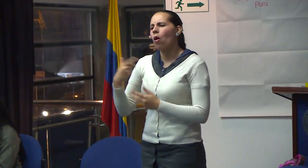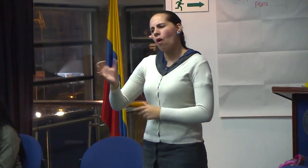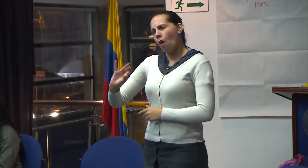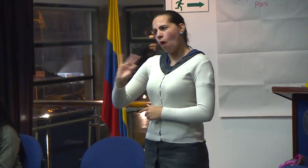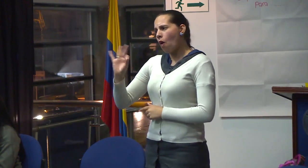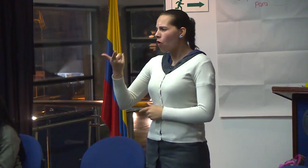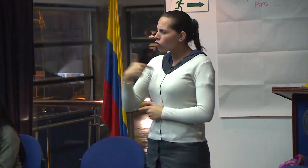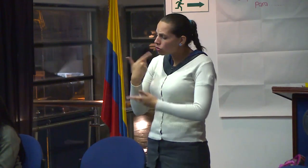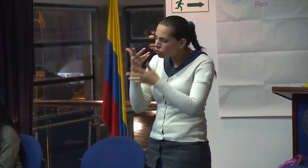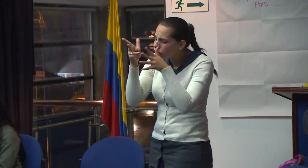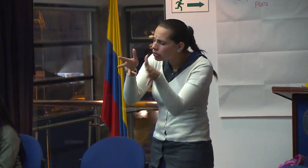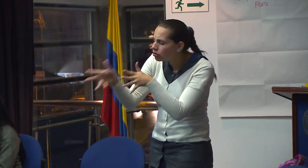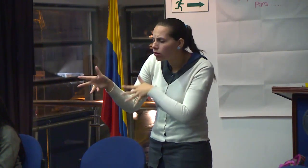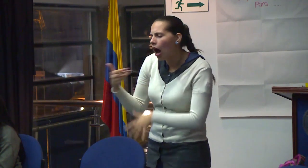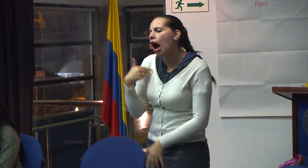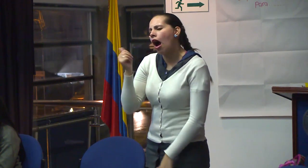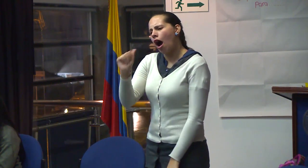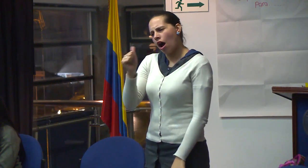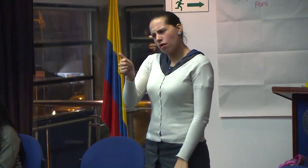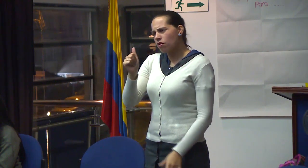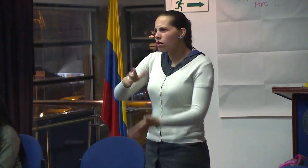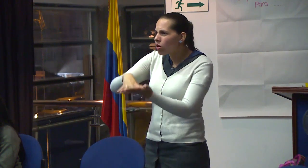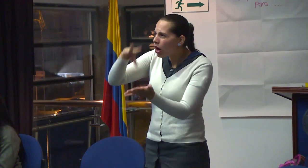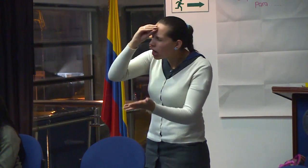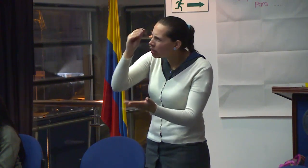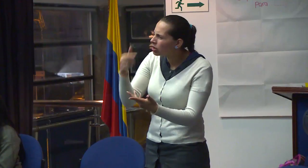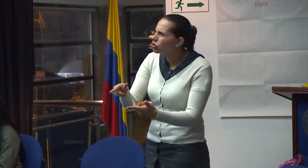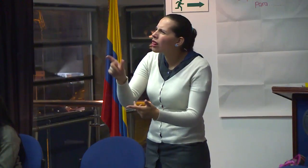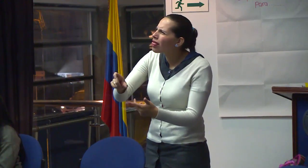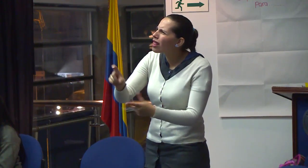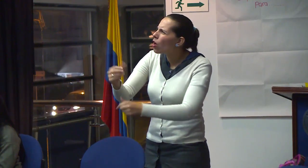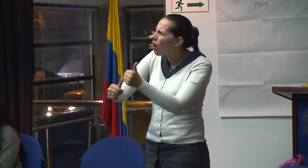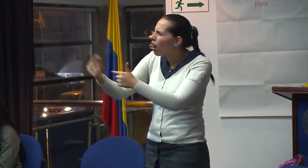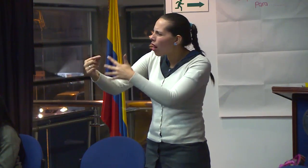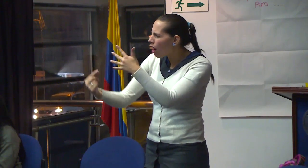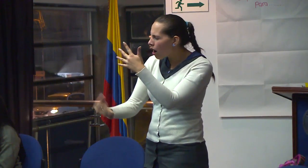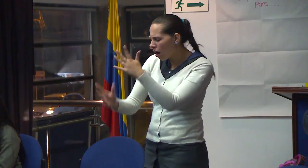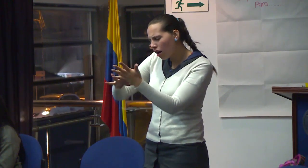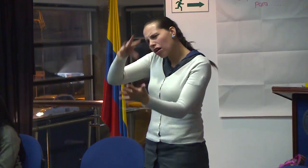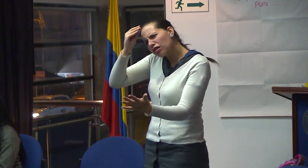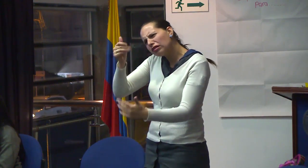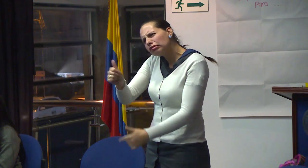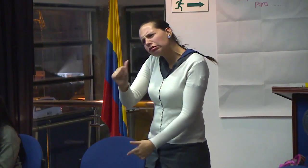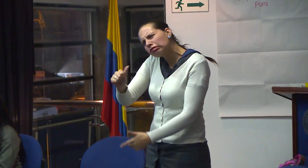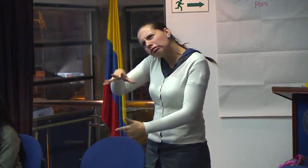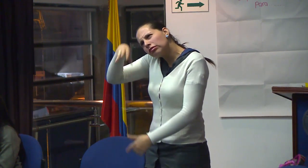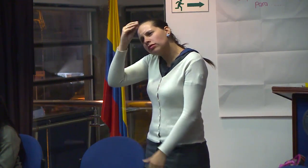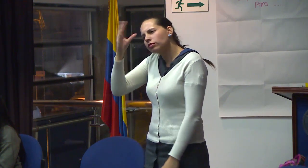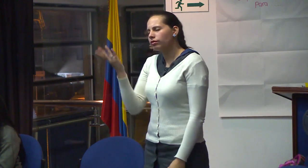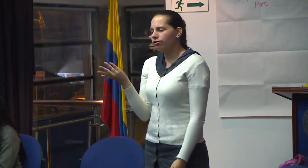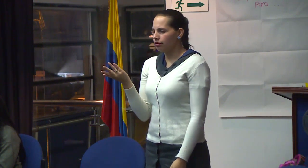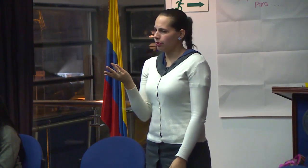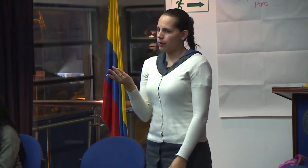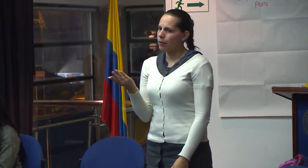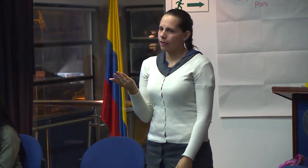que él mismo aprenda lo que él requiera aprender, no solamente lo que él quiera aprender. Creo que